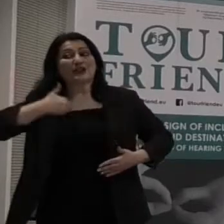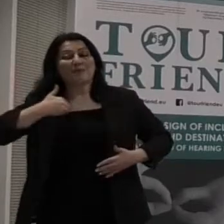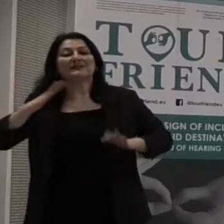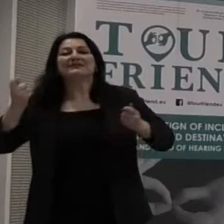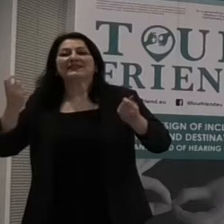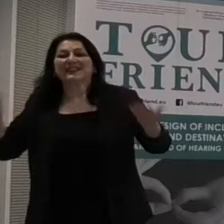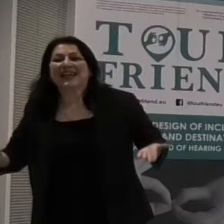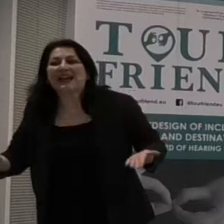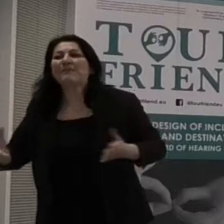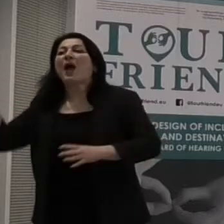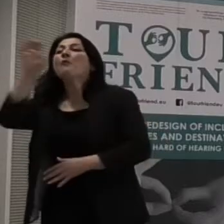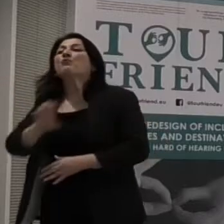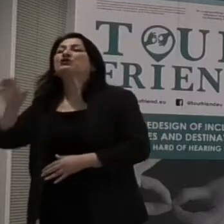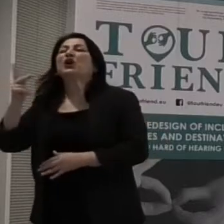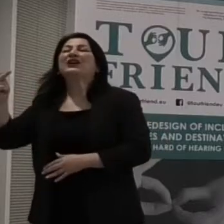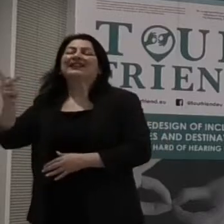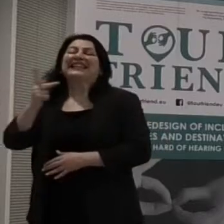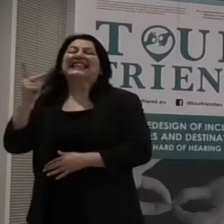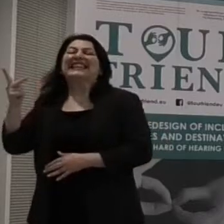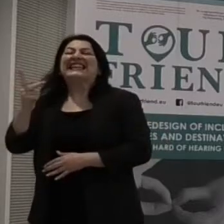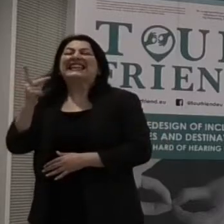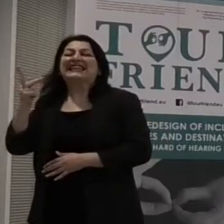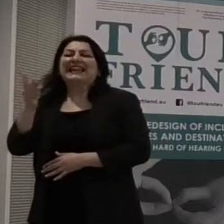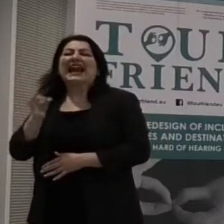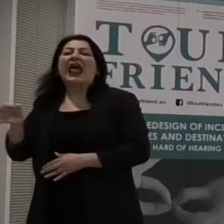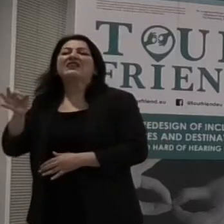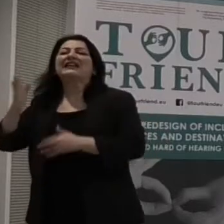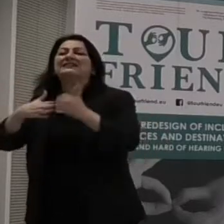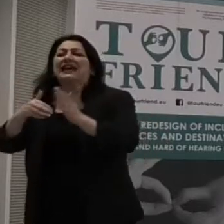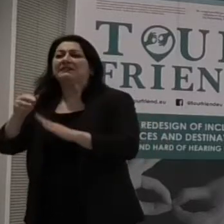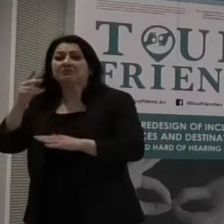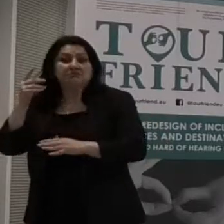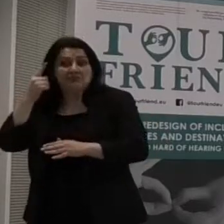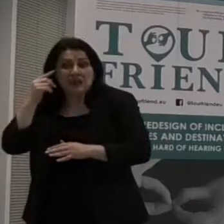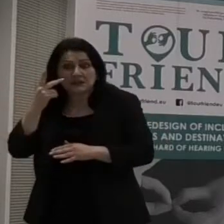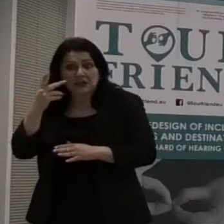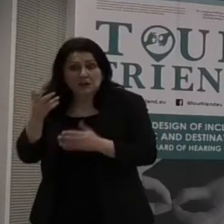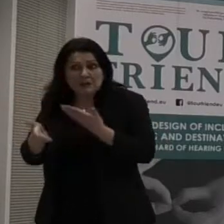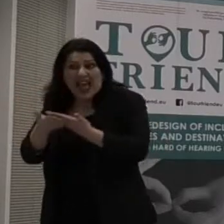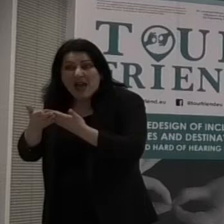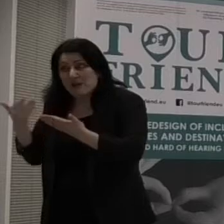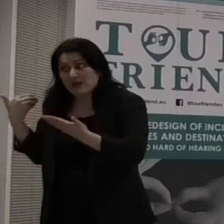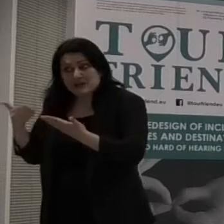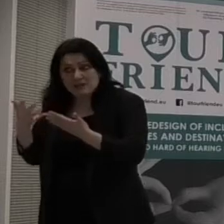Κυκλαδικής Τέχνης. Δεν ξέρω ποιοι έχετε επισκεφτεί τώρα τελευταία το Μουσείο Κυκλαδικής Τέχνης, να